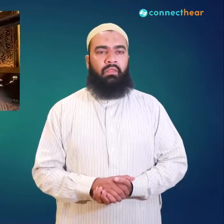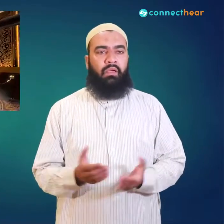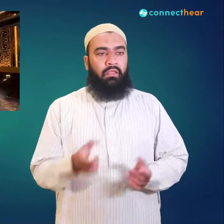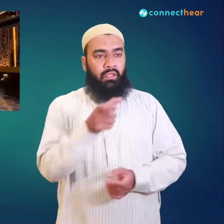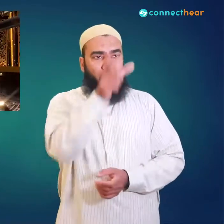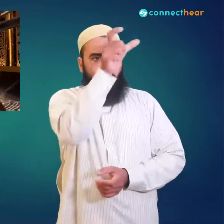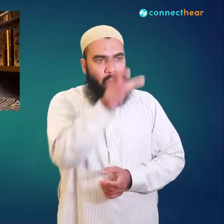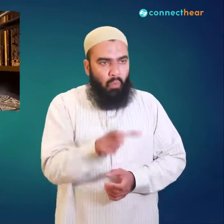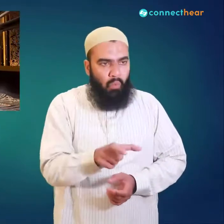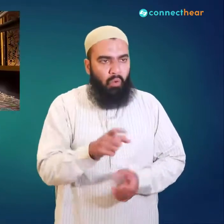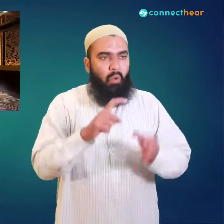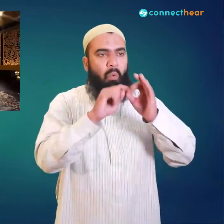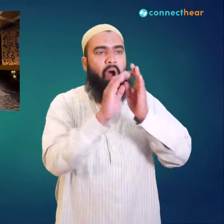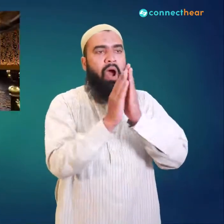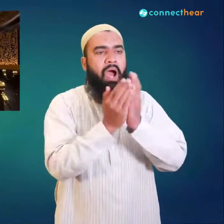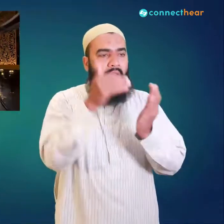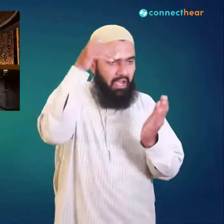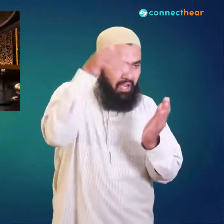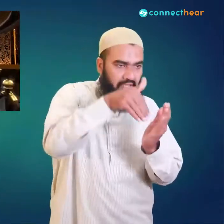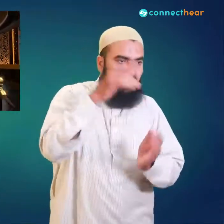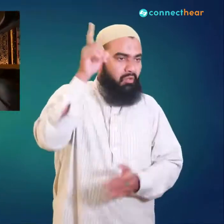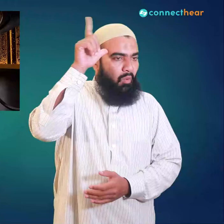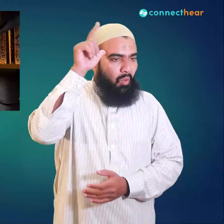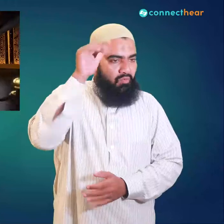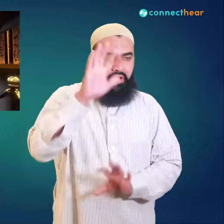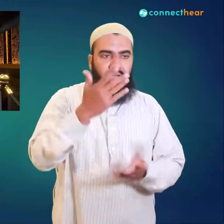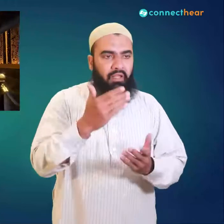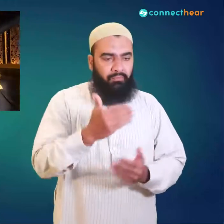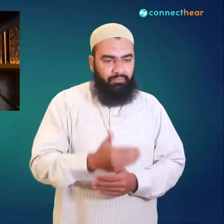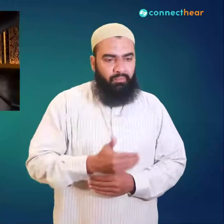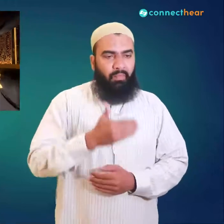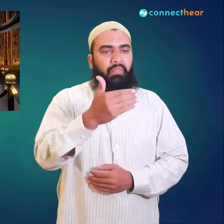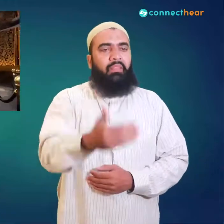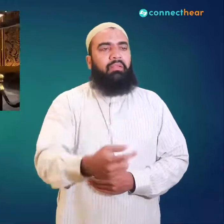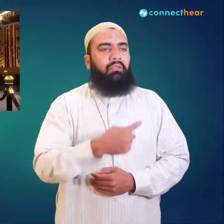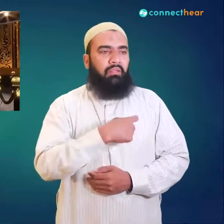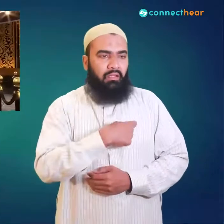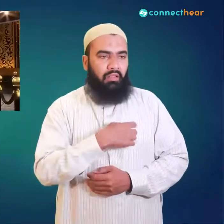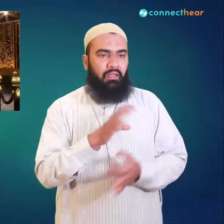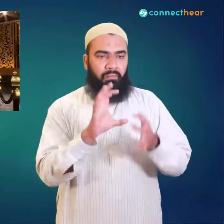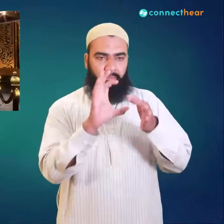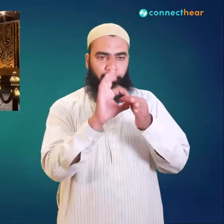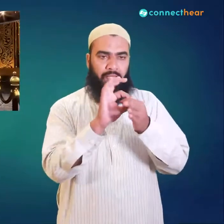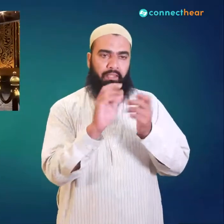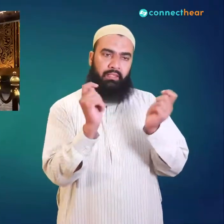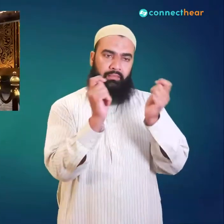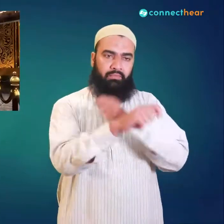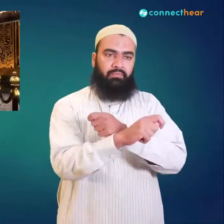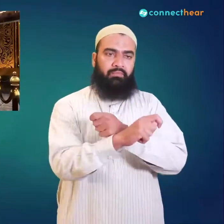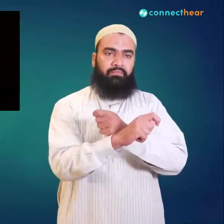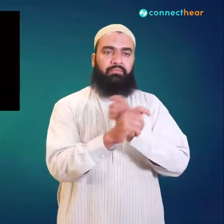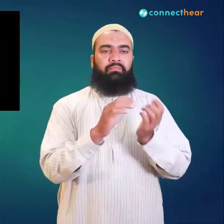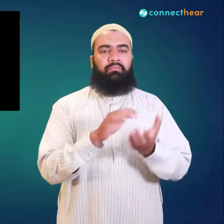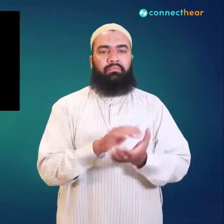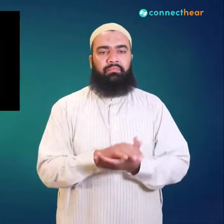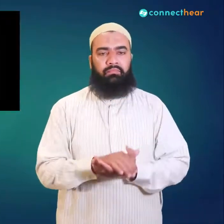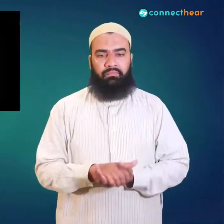اقفالها، تو کیا یہ لوگ قرآن میں غور نہیں کرتے یا دلوں پر قفل لگ رہے